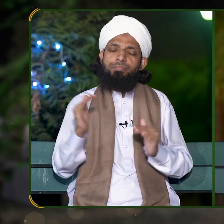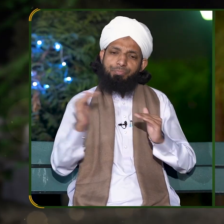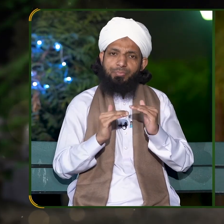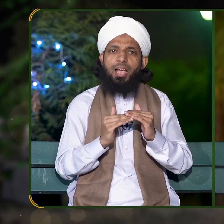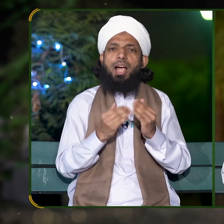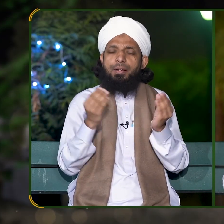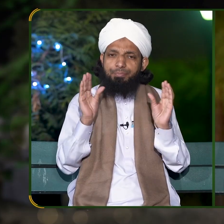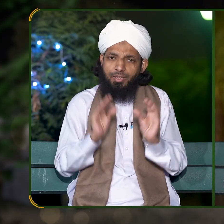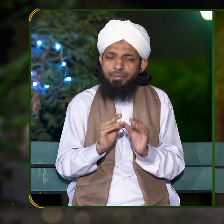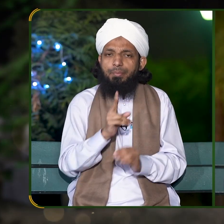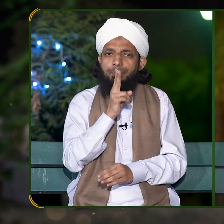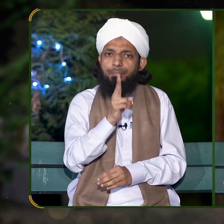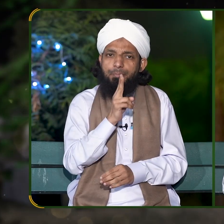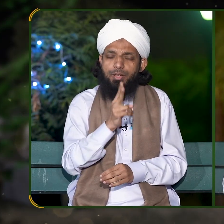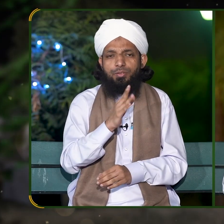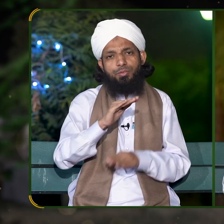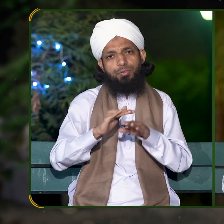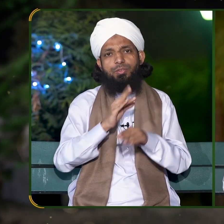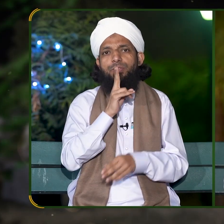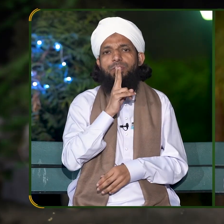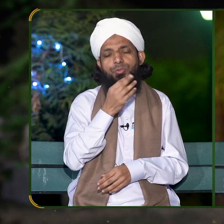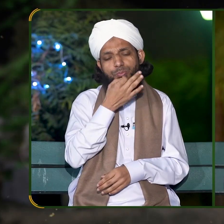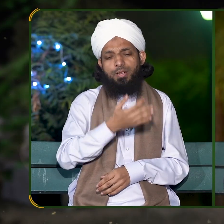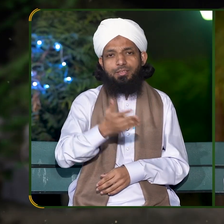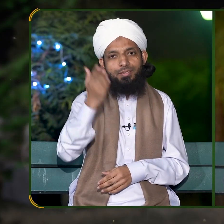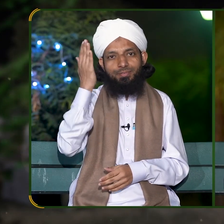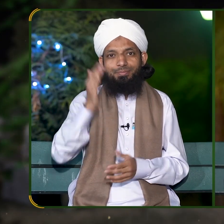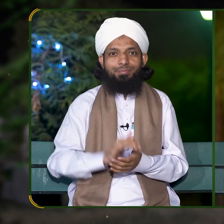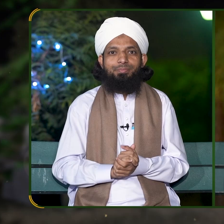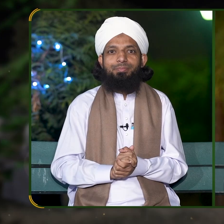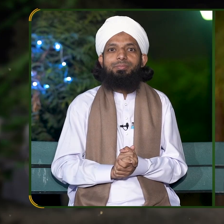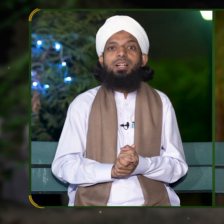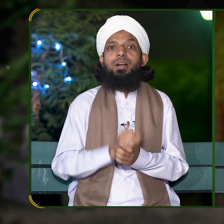کا پہلو اختیار کرے۔ سبحان اللہ، یہ ایسی خوبی ہے جو